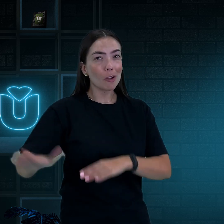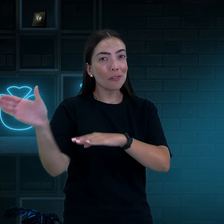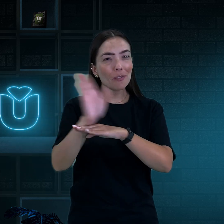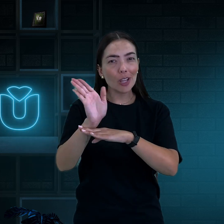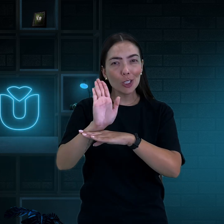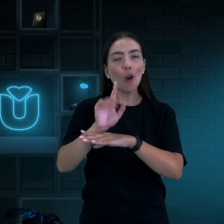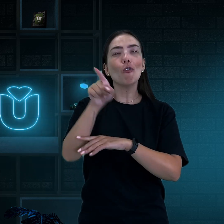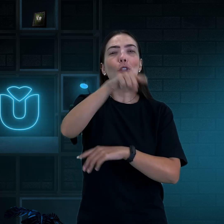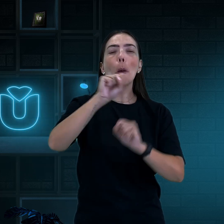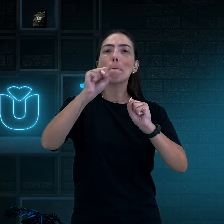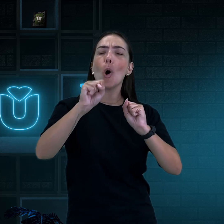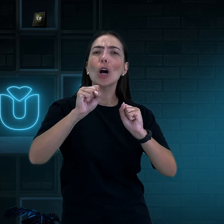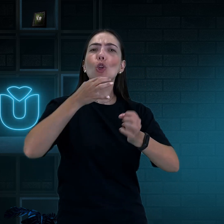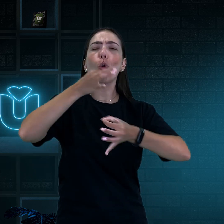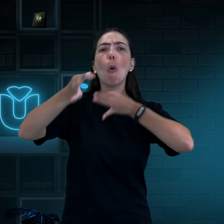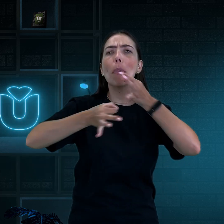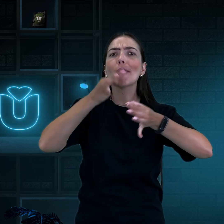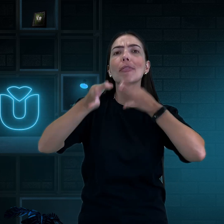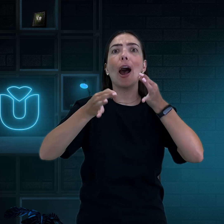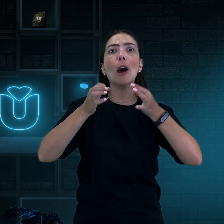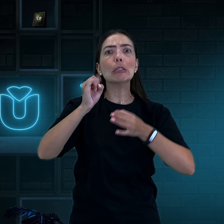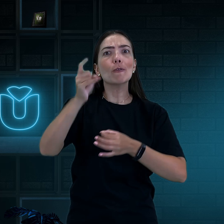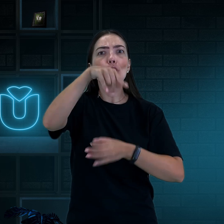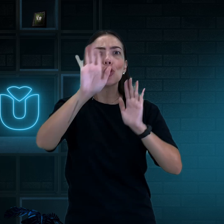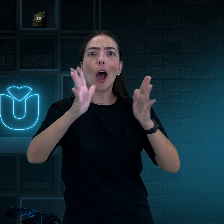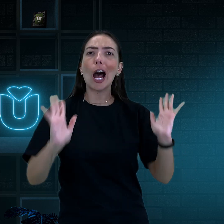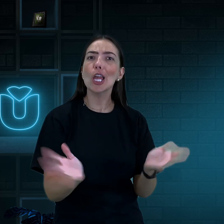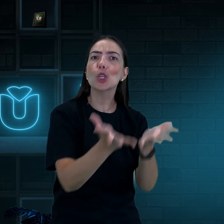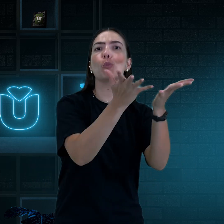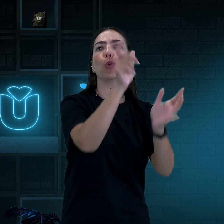vocês tenham gostado desse vídeo. Você pode escrever aqui no chat o que você acha.